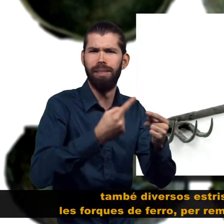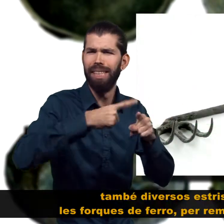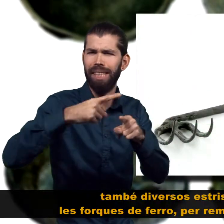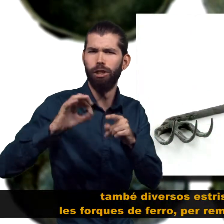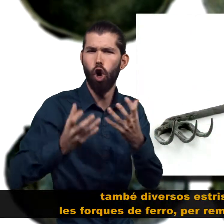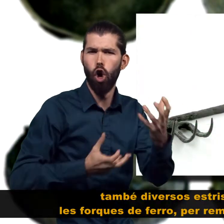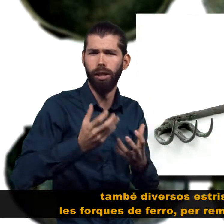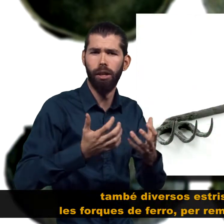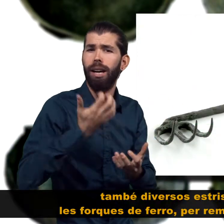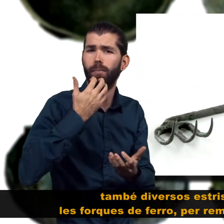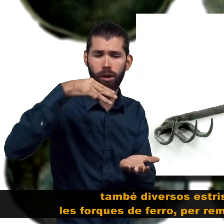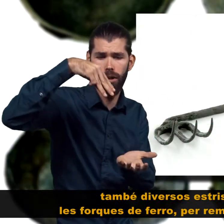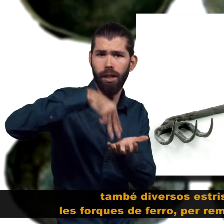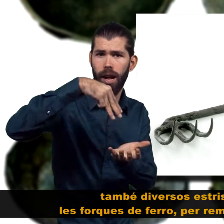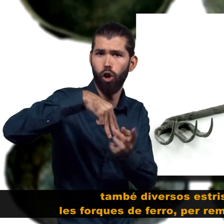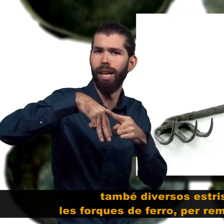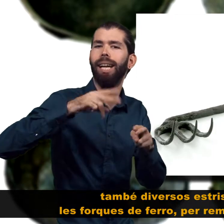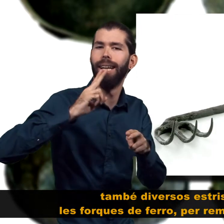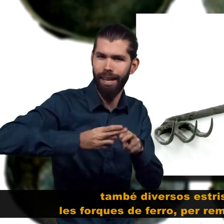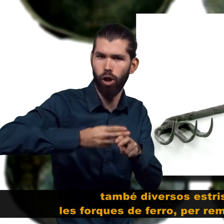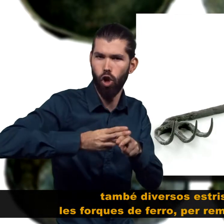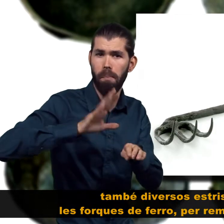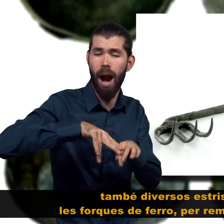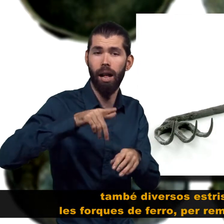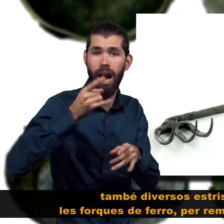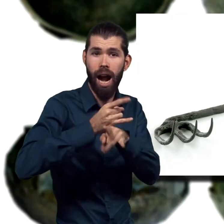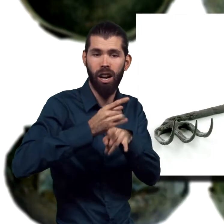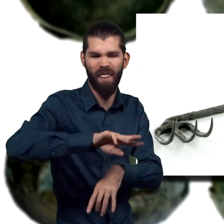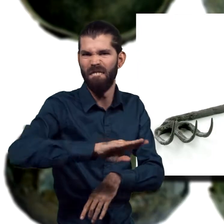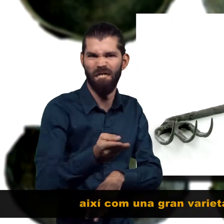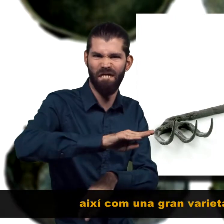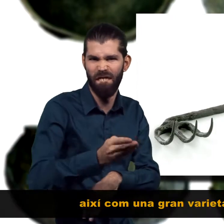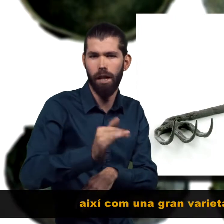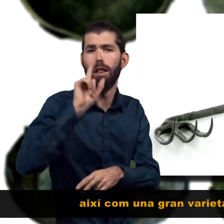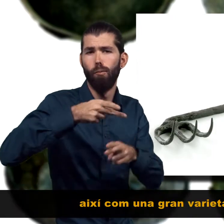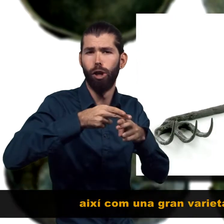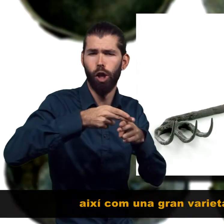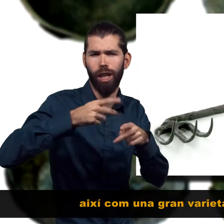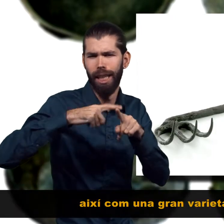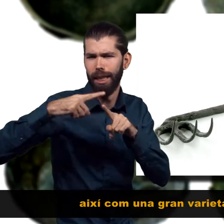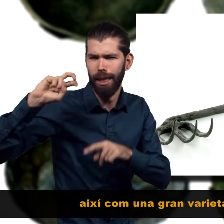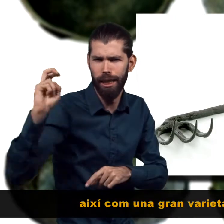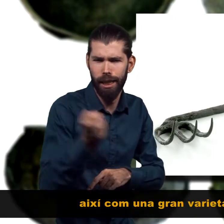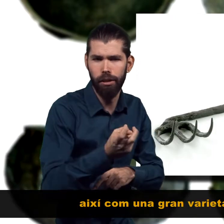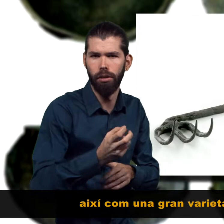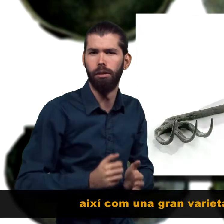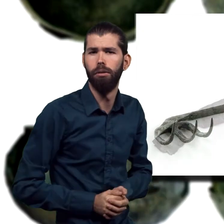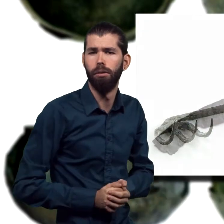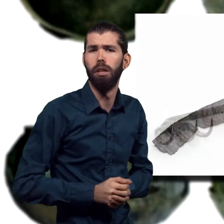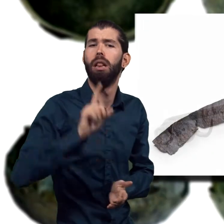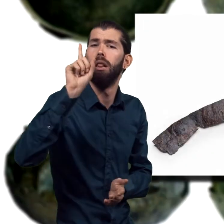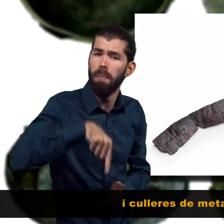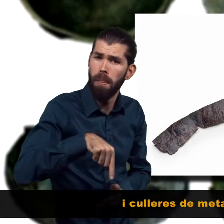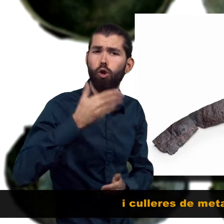També diversos estris de cuina, les forques de ferro per remenar les viandes, així com una gran varietat de ganivets